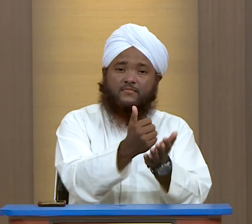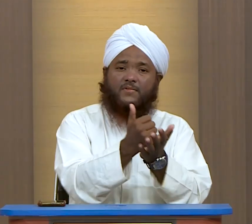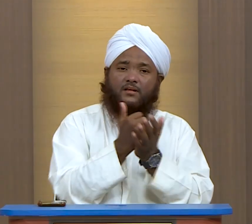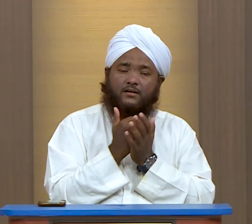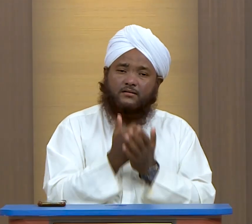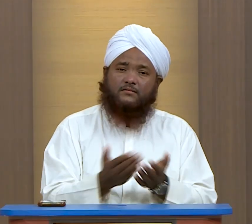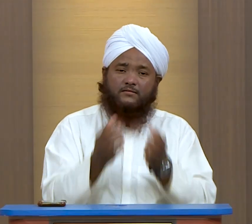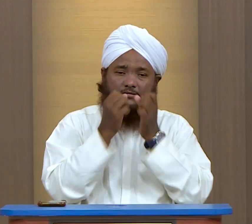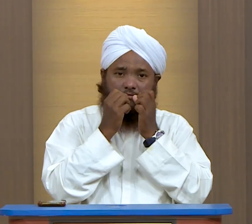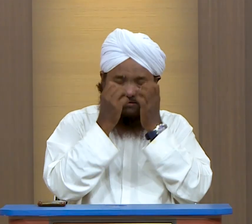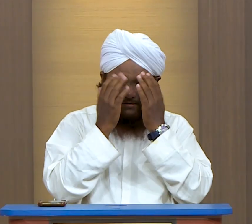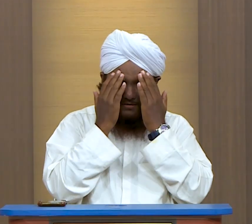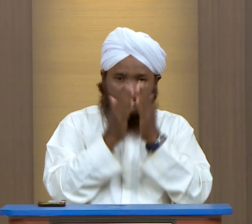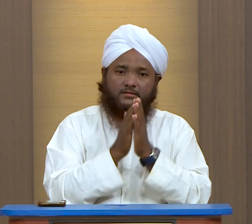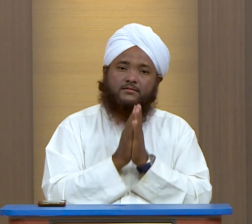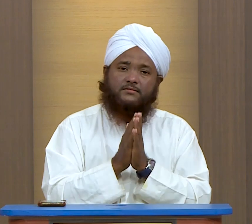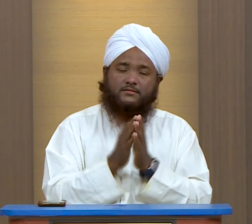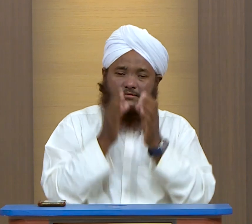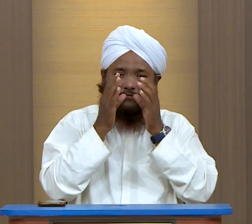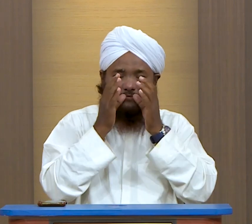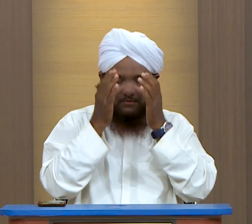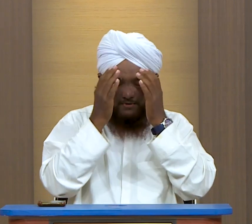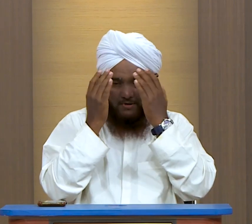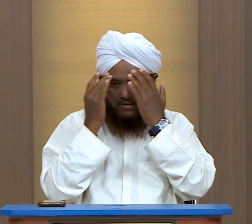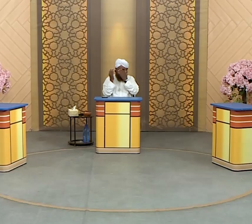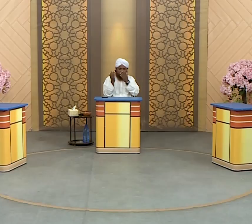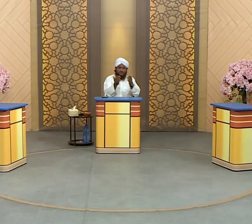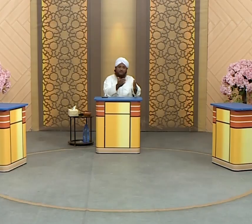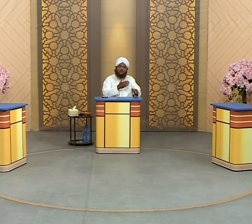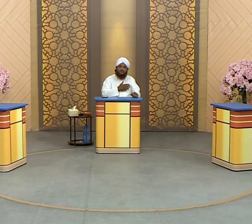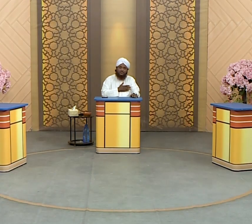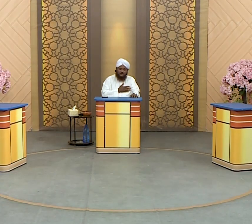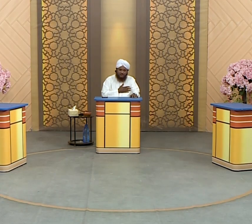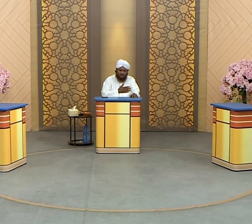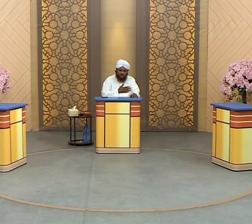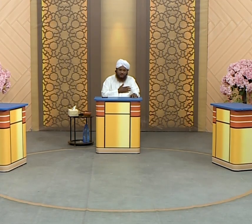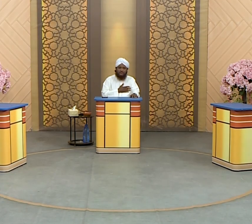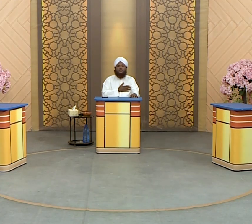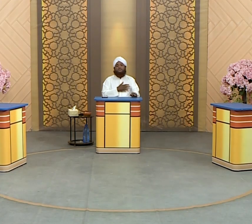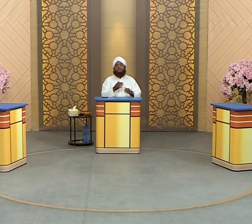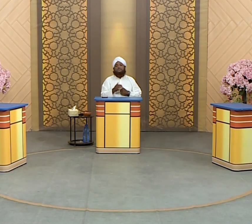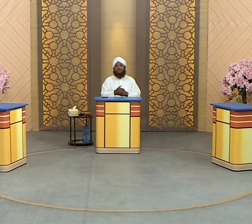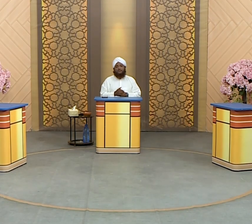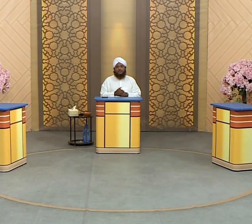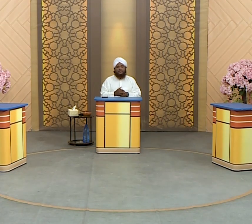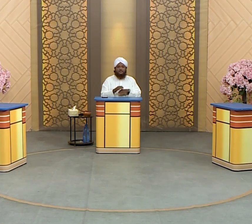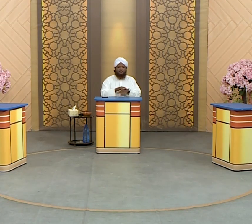پے مصطفیٰ یا الہی، صلو علی الحبیب صلی اللہ تعالی علی محمد۔ پیارے اسلامی بھائیوں،